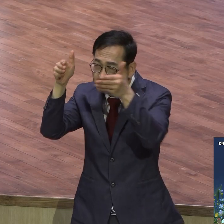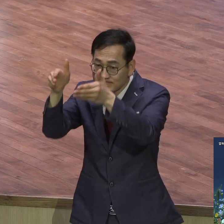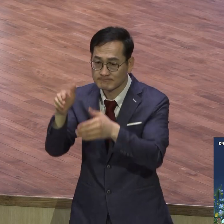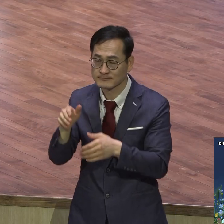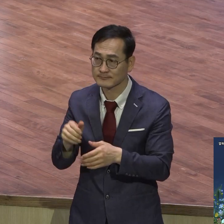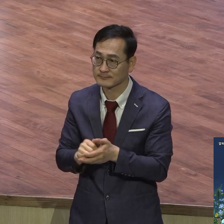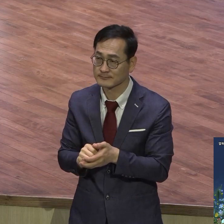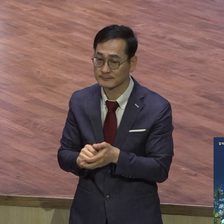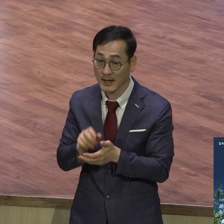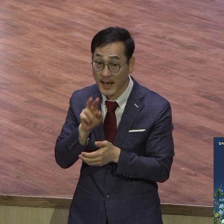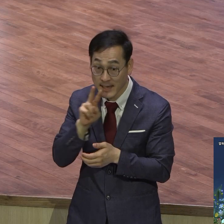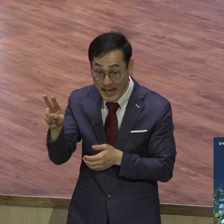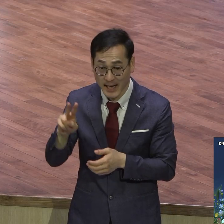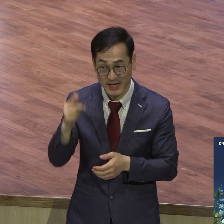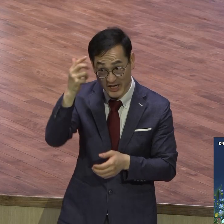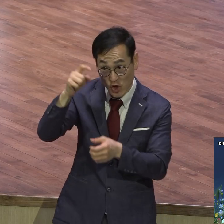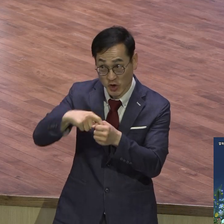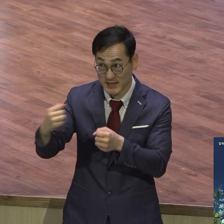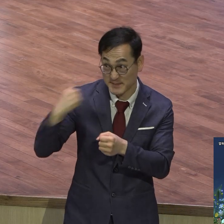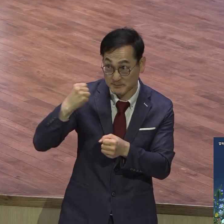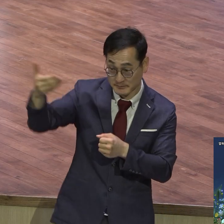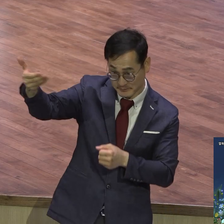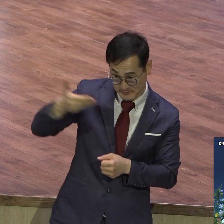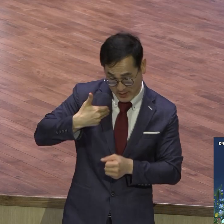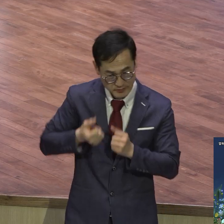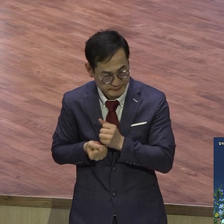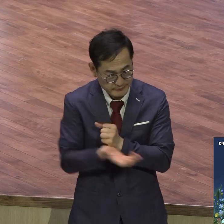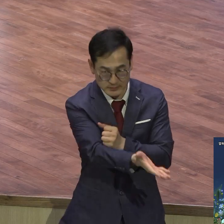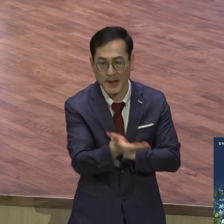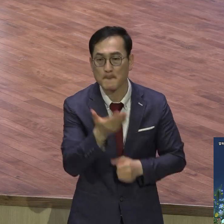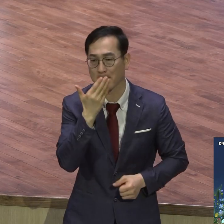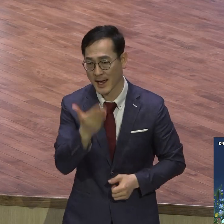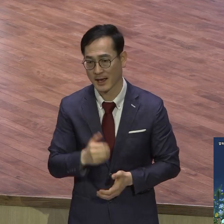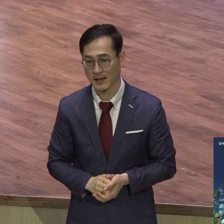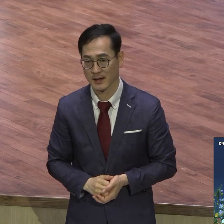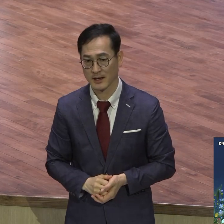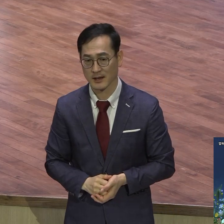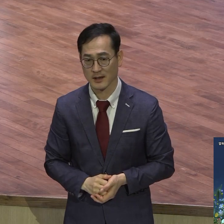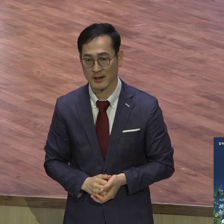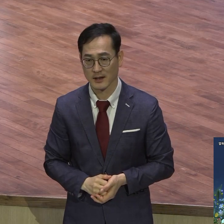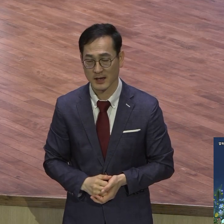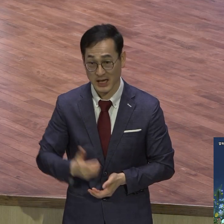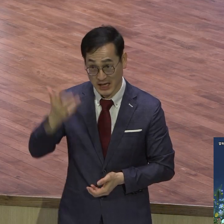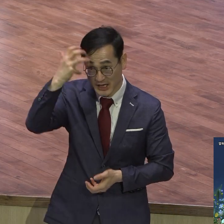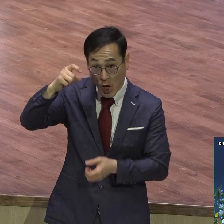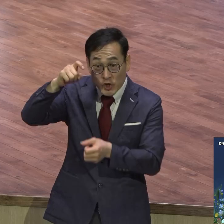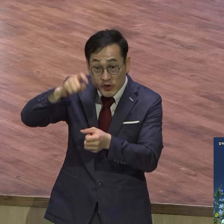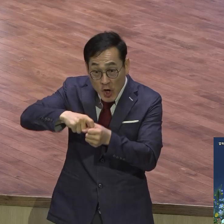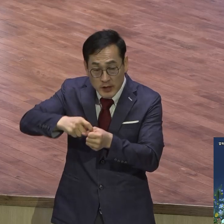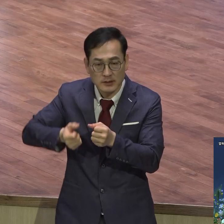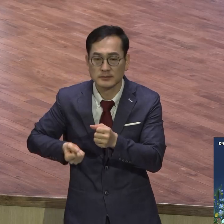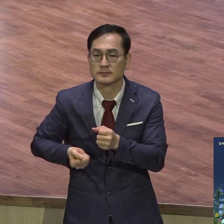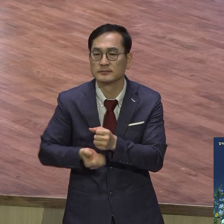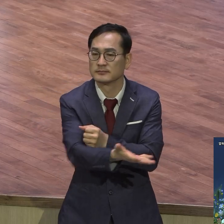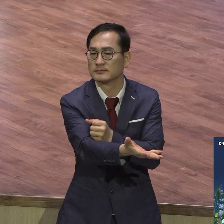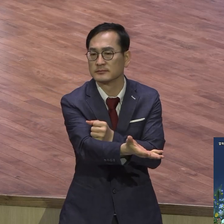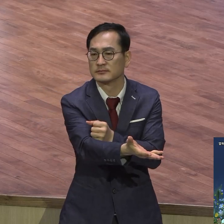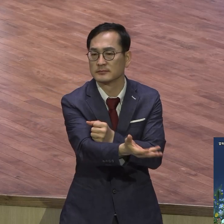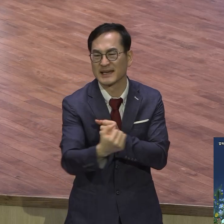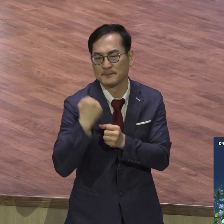사주다. 영적 영향력 인본주의 영향력 아니고 영적 영향력 영적인 그러한